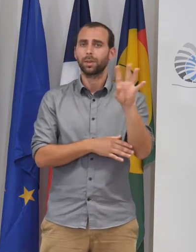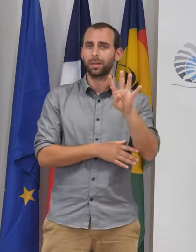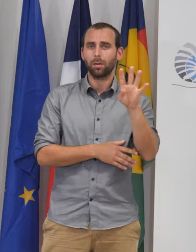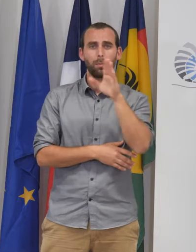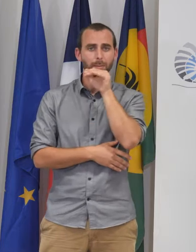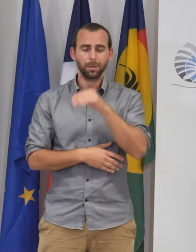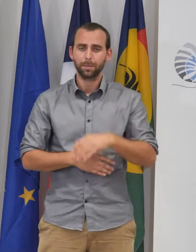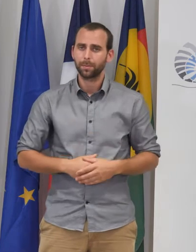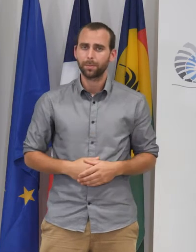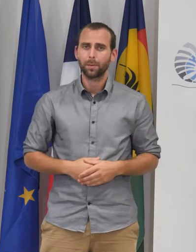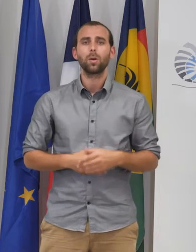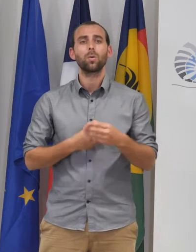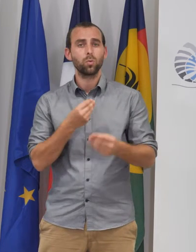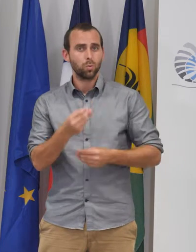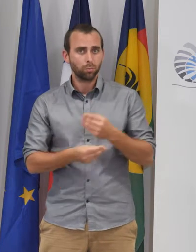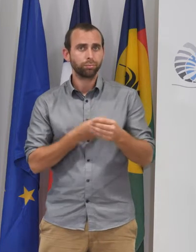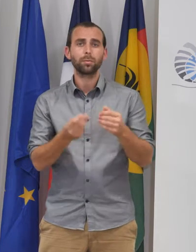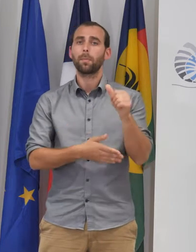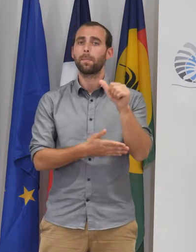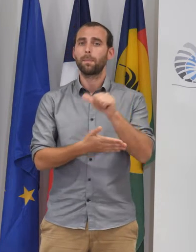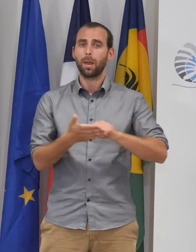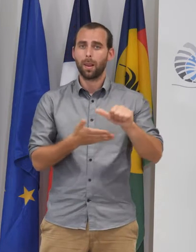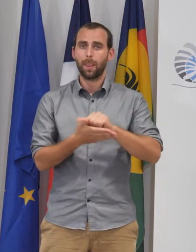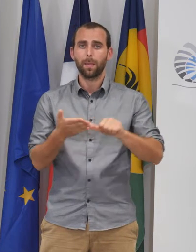ou l'adresse mail